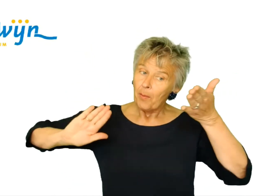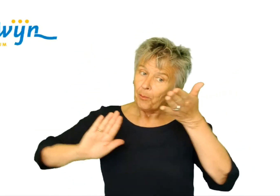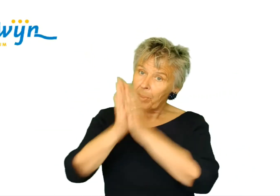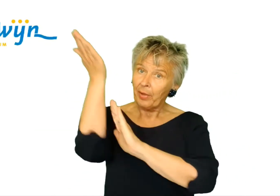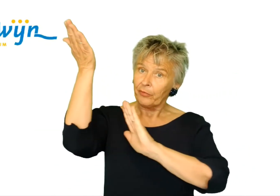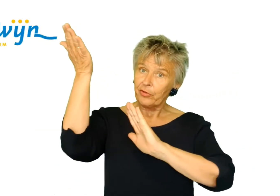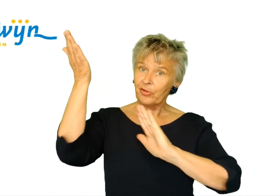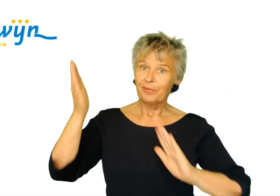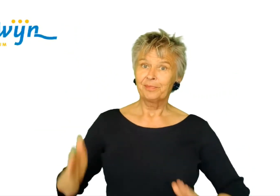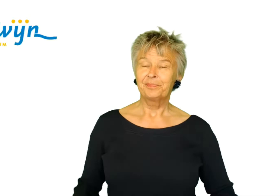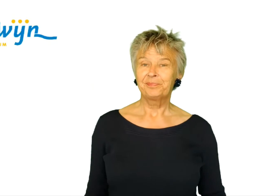Brand.